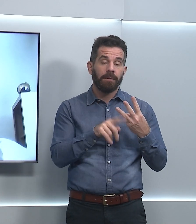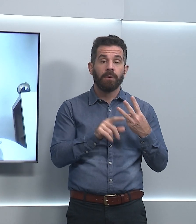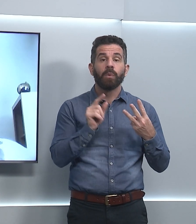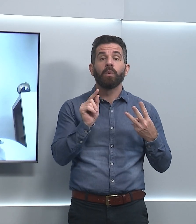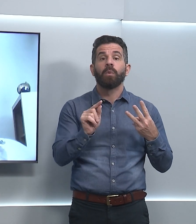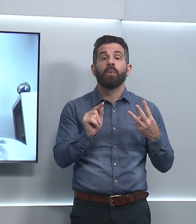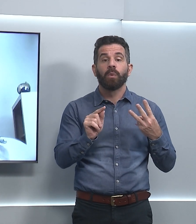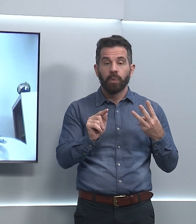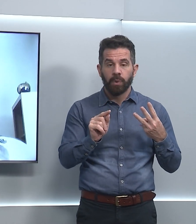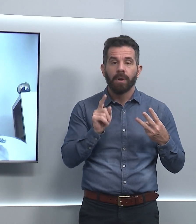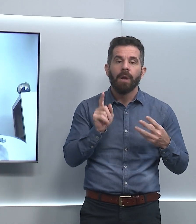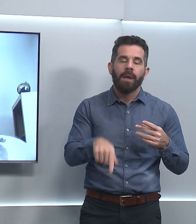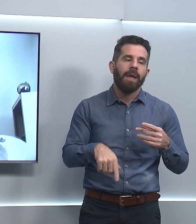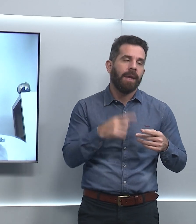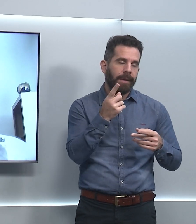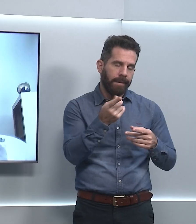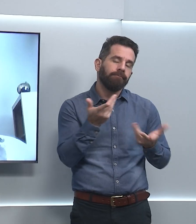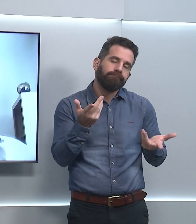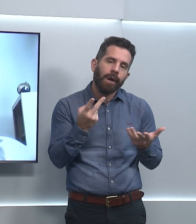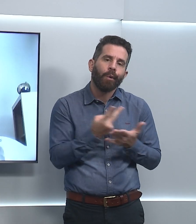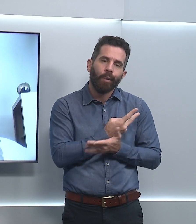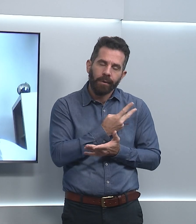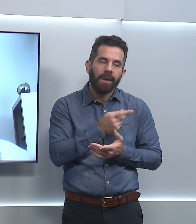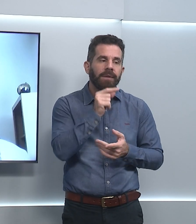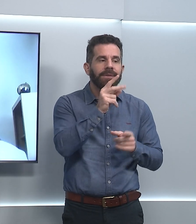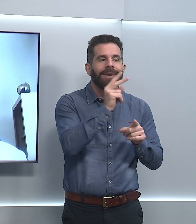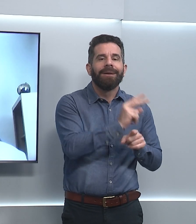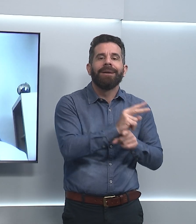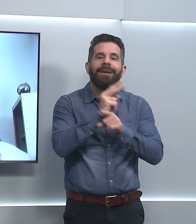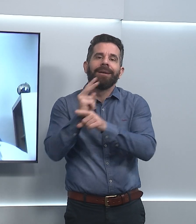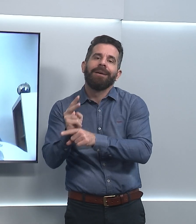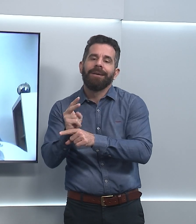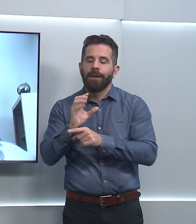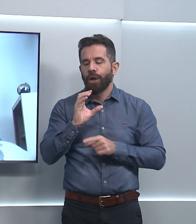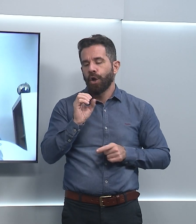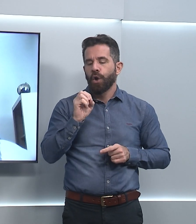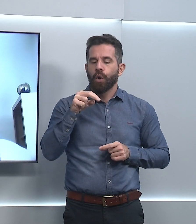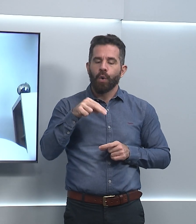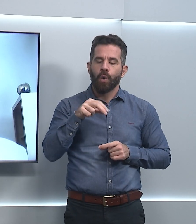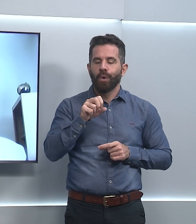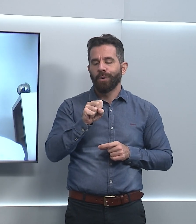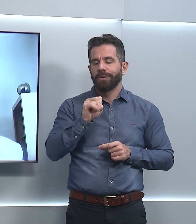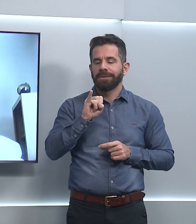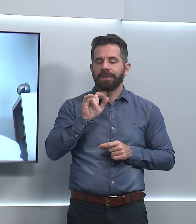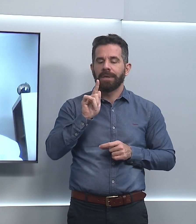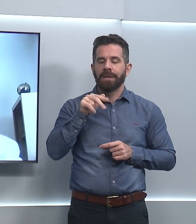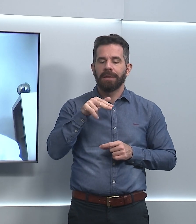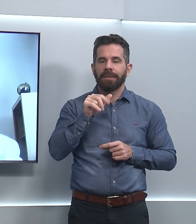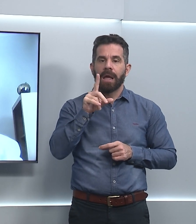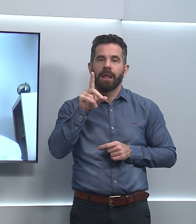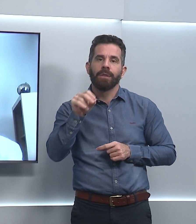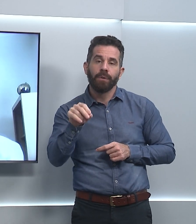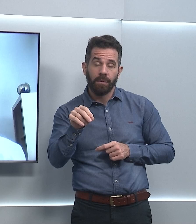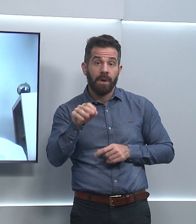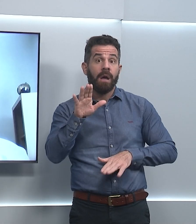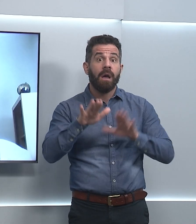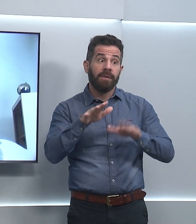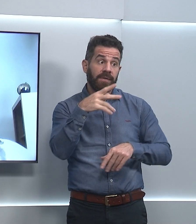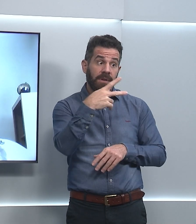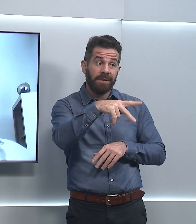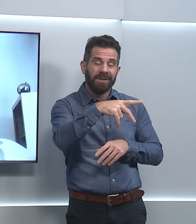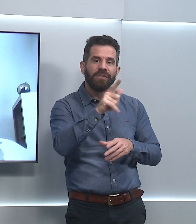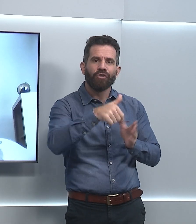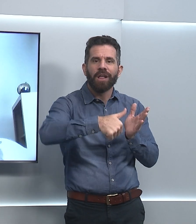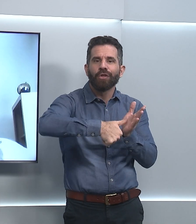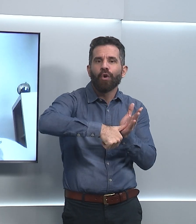a fraude do empréstimo consignado. Muitas vezes os documentos desse idoso fazem